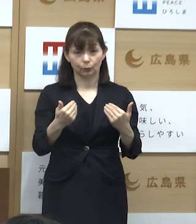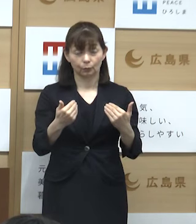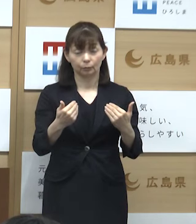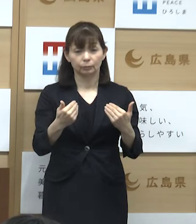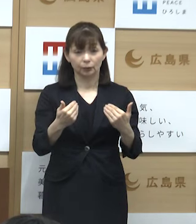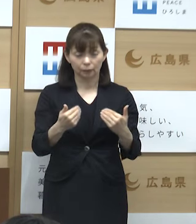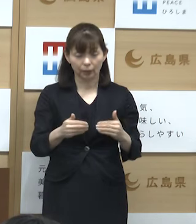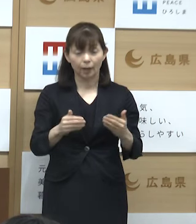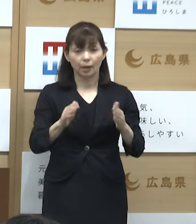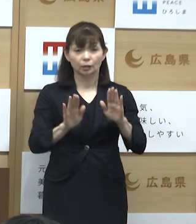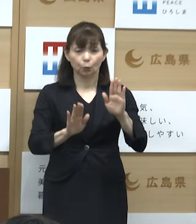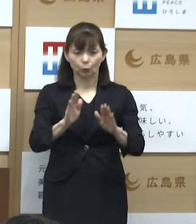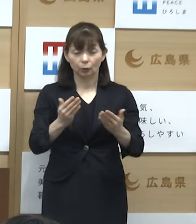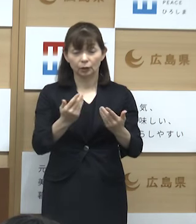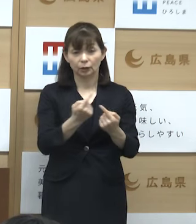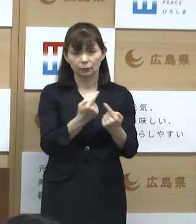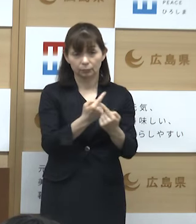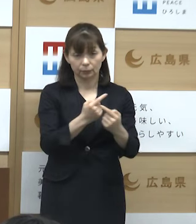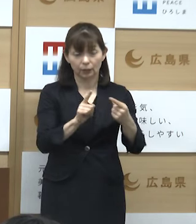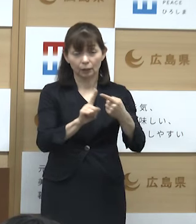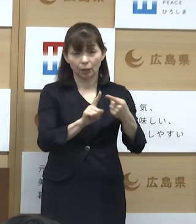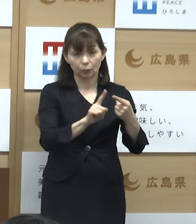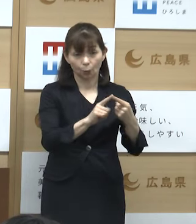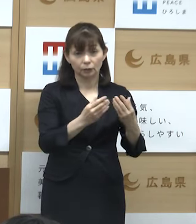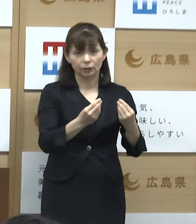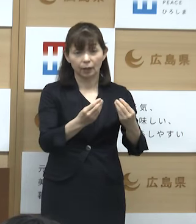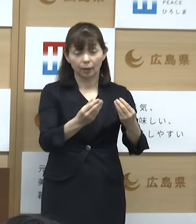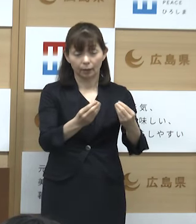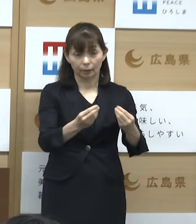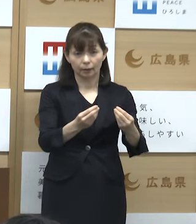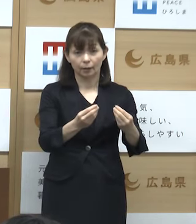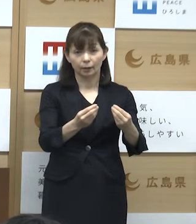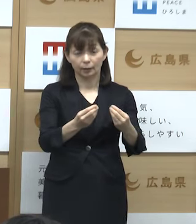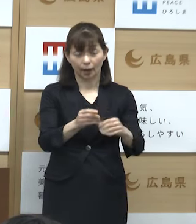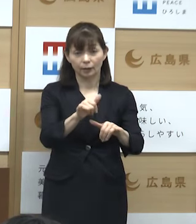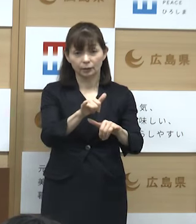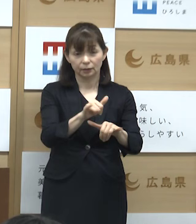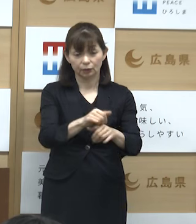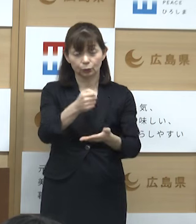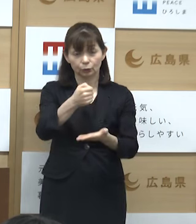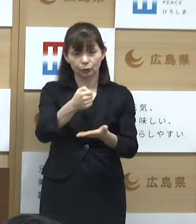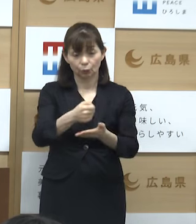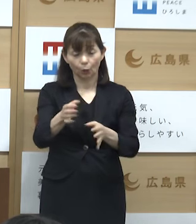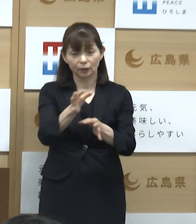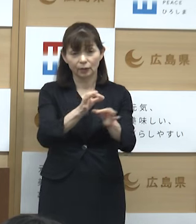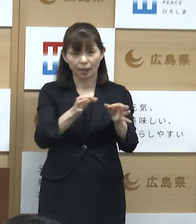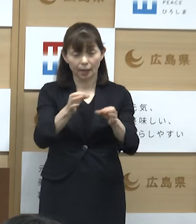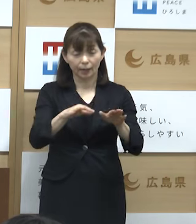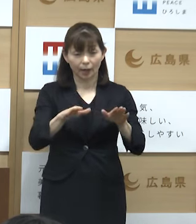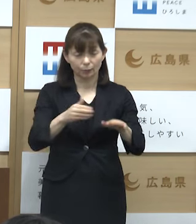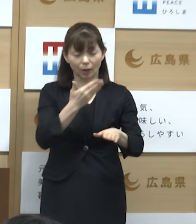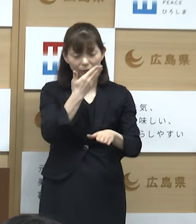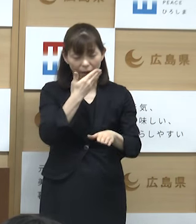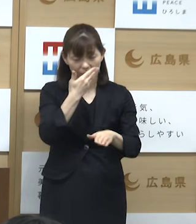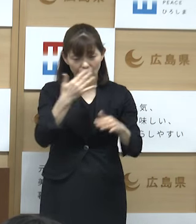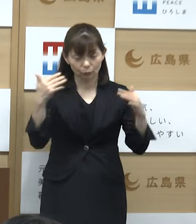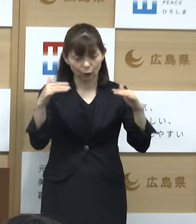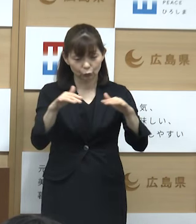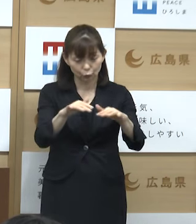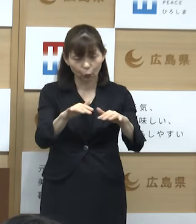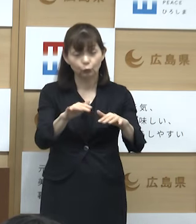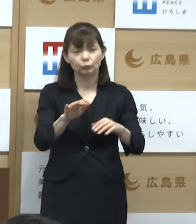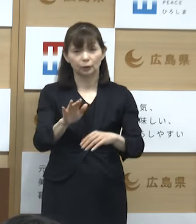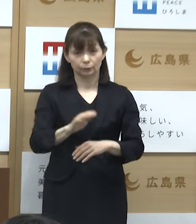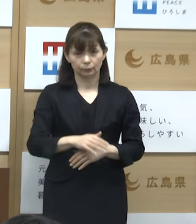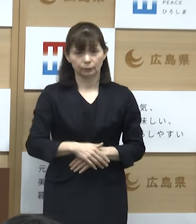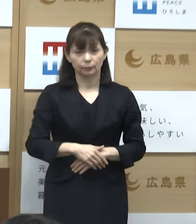軟に対応しながら企業の持続的な成長につながる人的資本経営が注目をされております。こうした中で